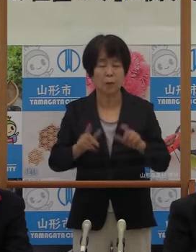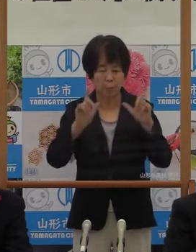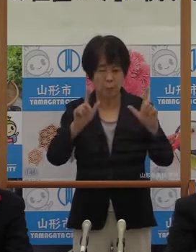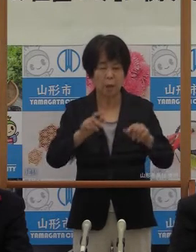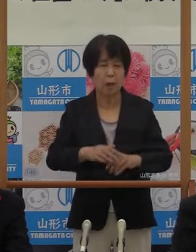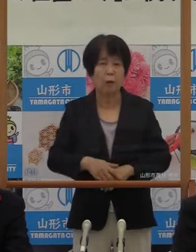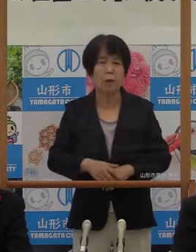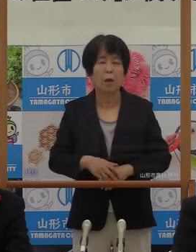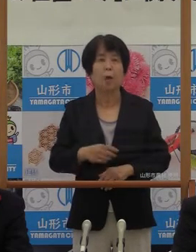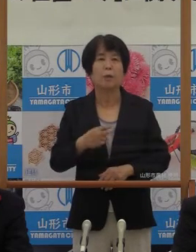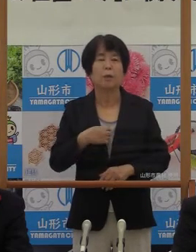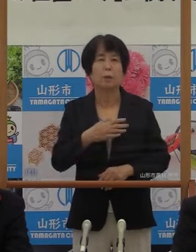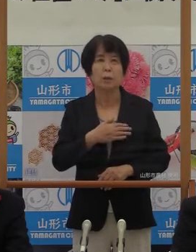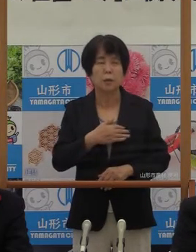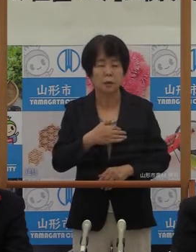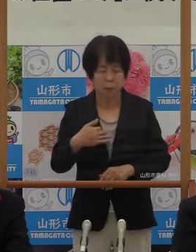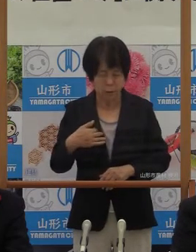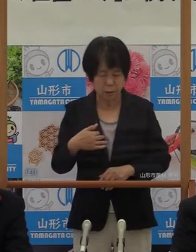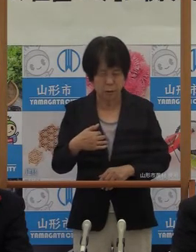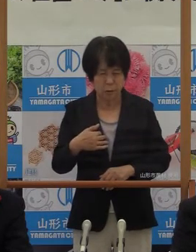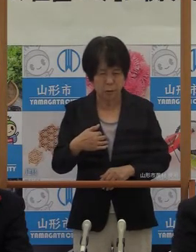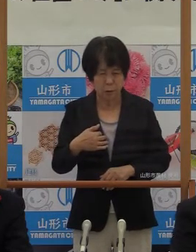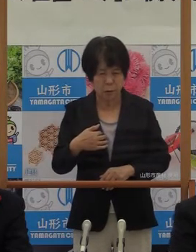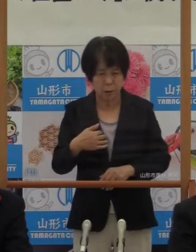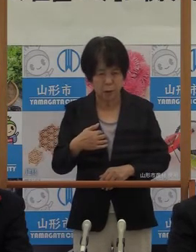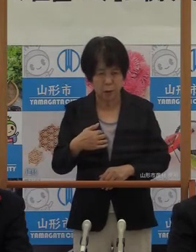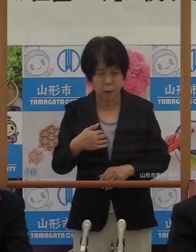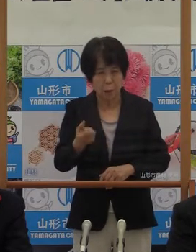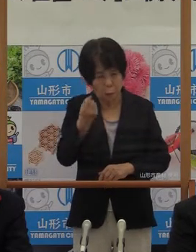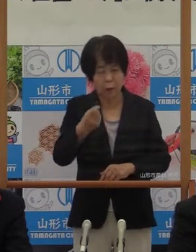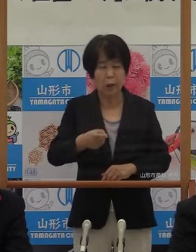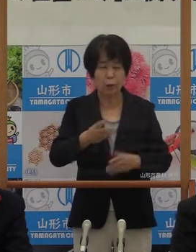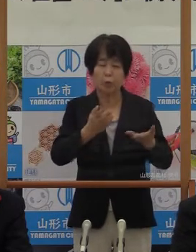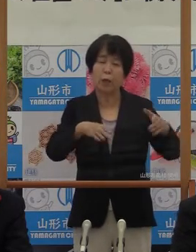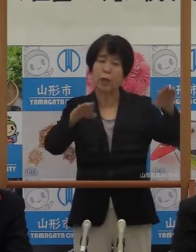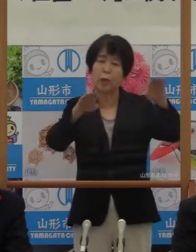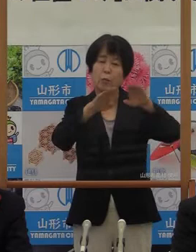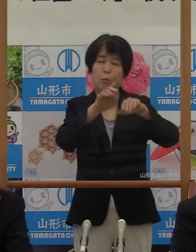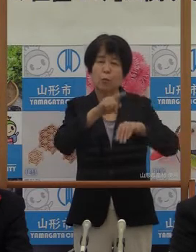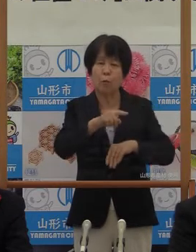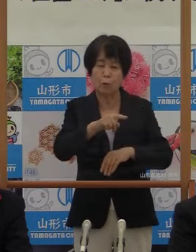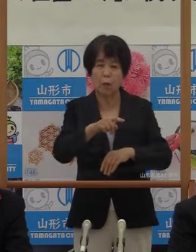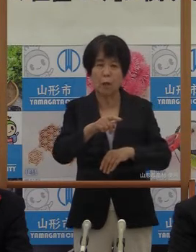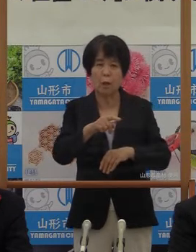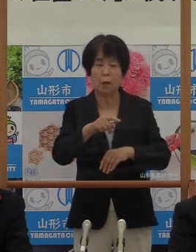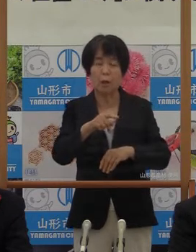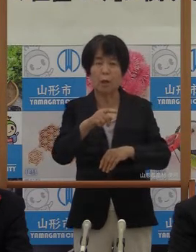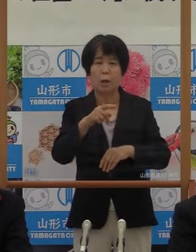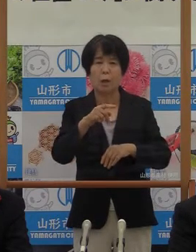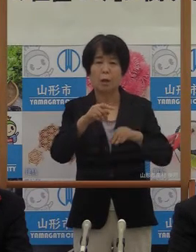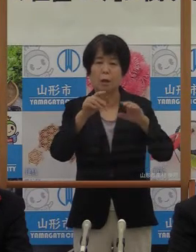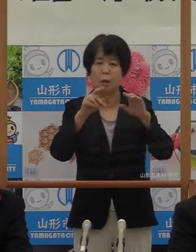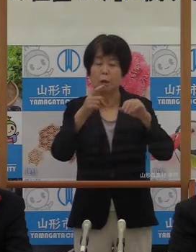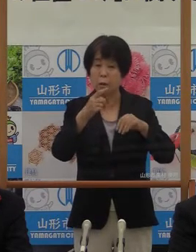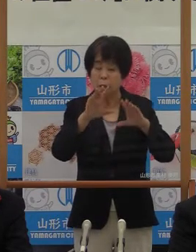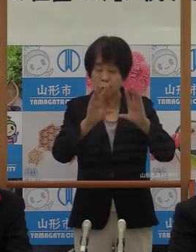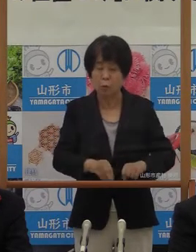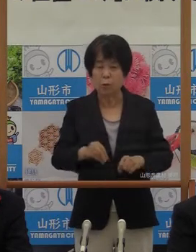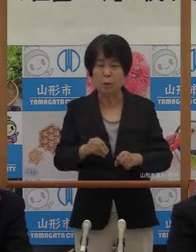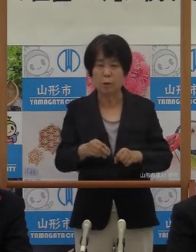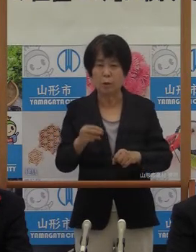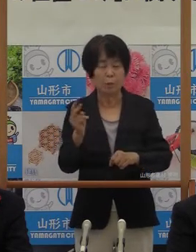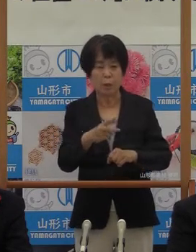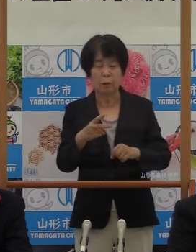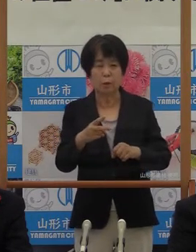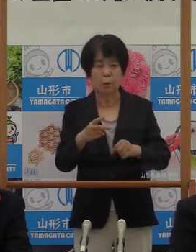はい、私どもで所有しております建物はですね、一回壊したら二度と作れないものと思っ